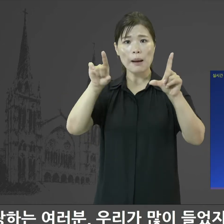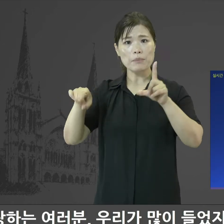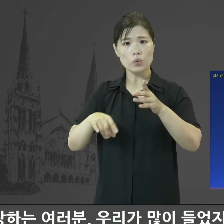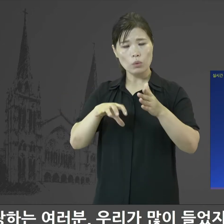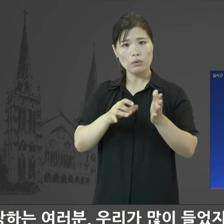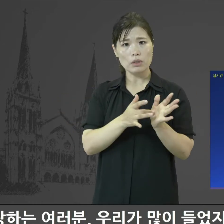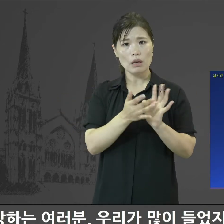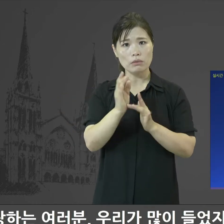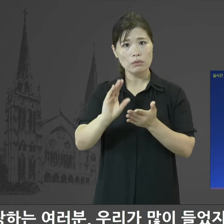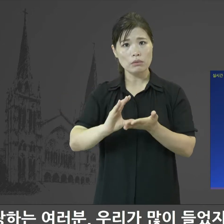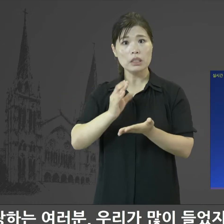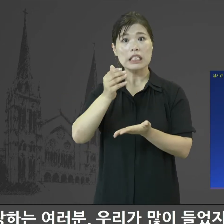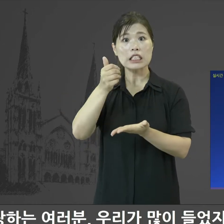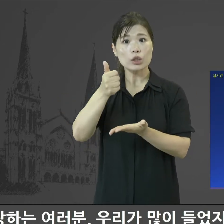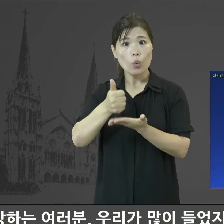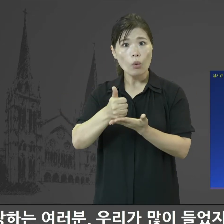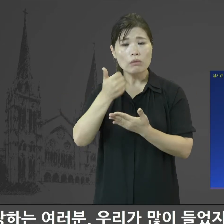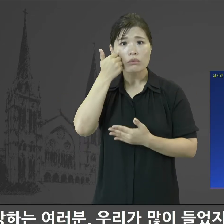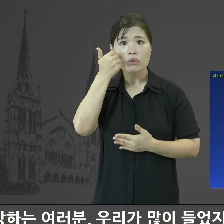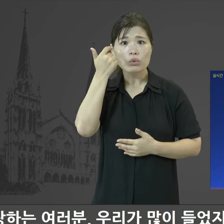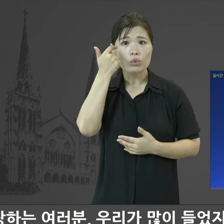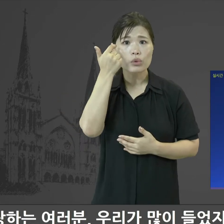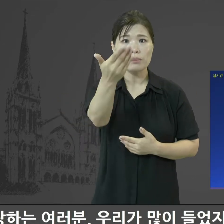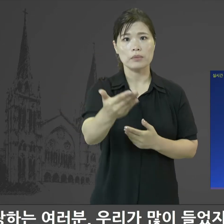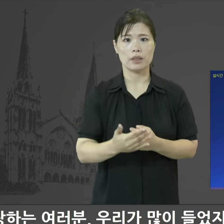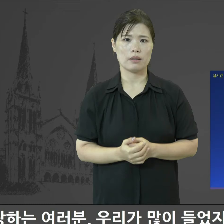예수 그리스도는 누구십니까?